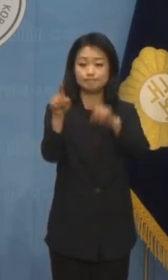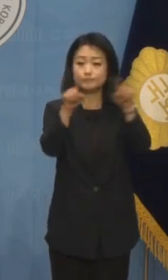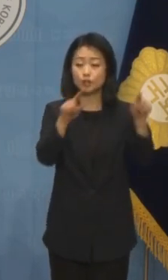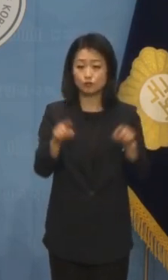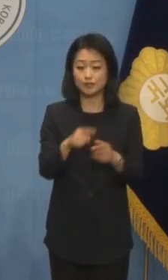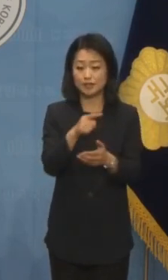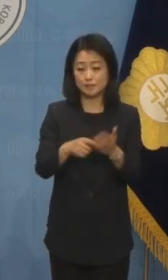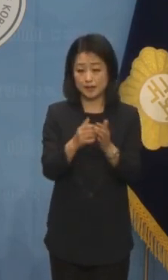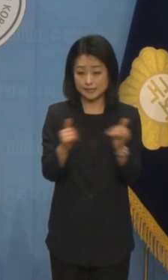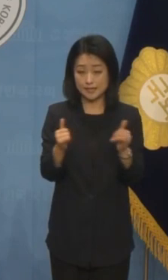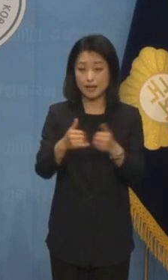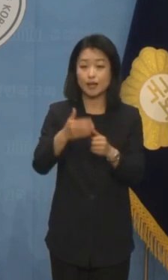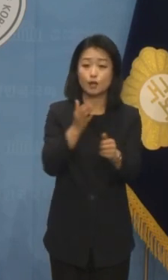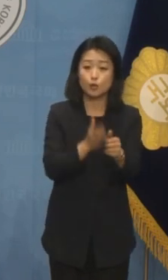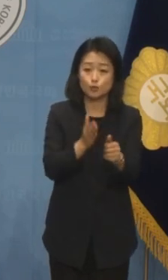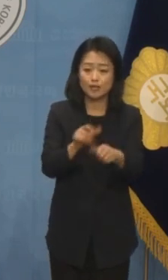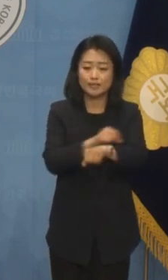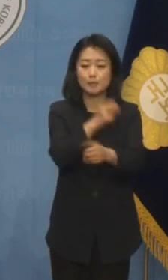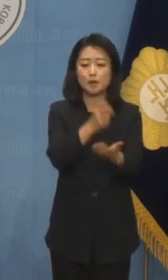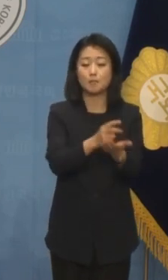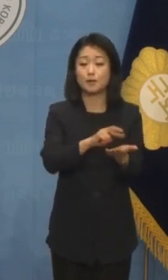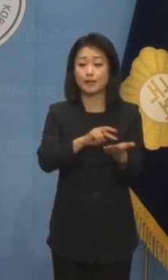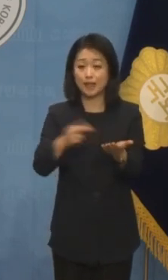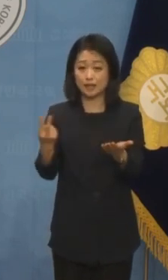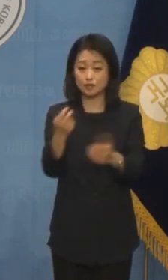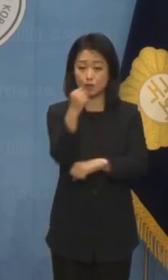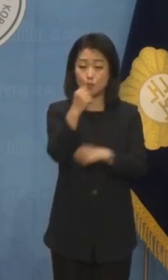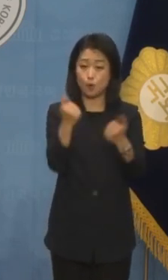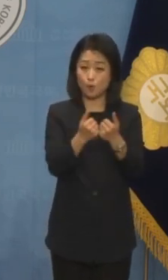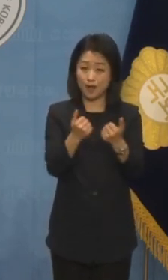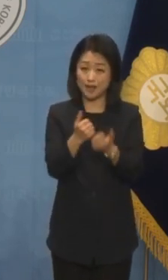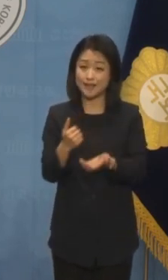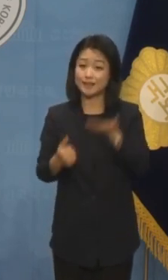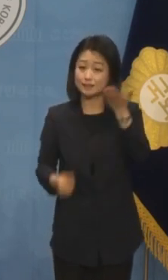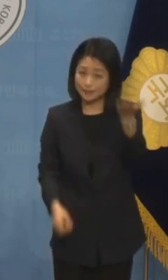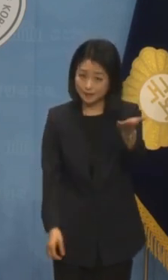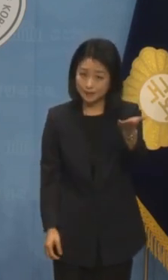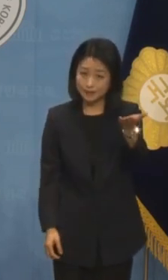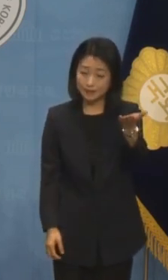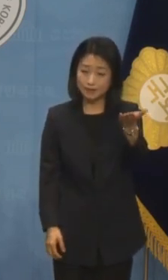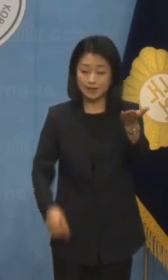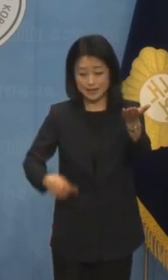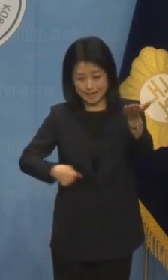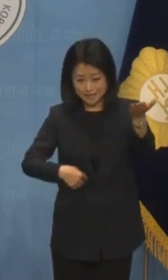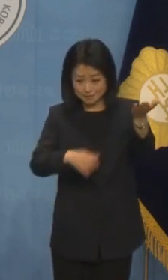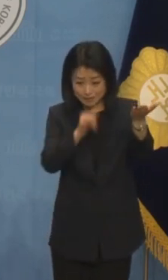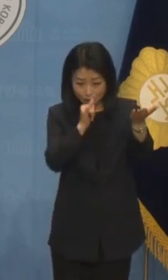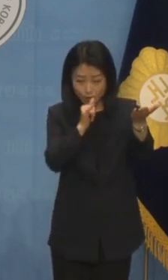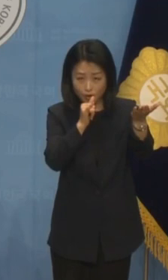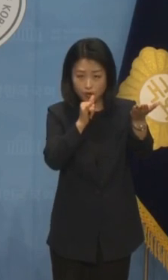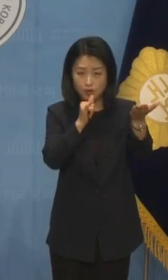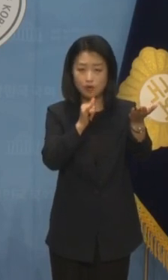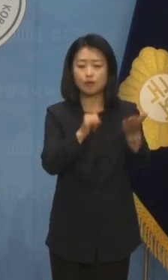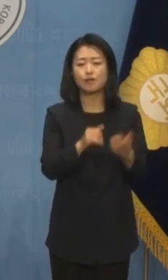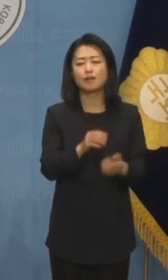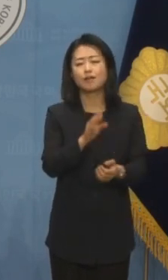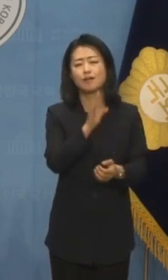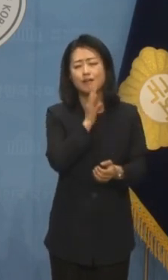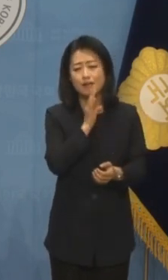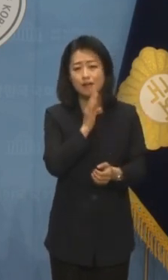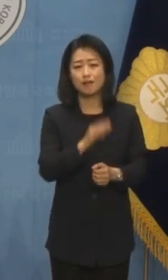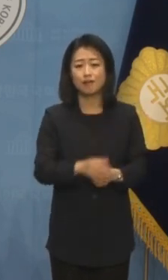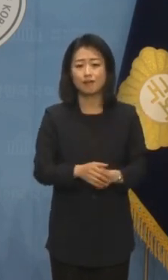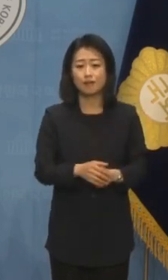수많은 피해자들이 요구했던 특별법 개정안이 본회의 표결을 앞두고 있습니다. 양심이 있다면, 사람의 얼굴을 하고